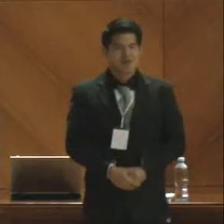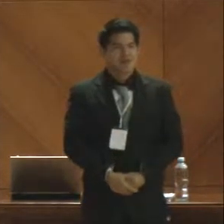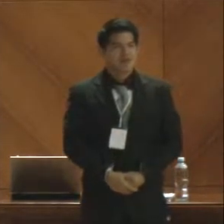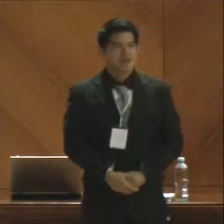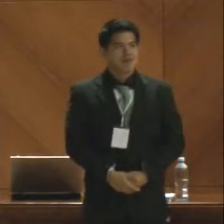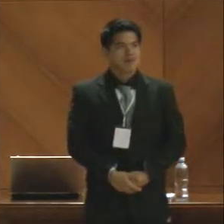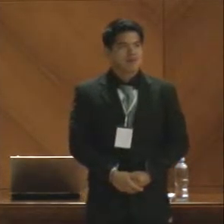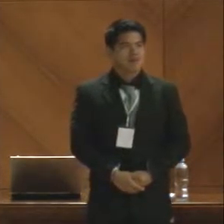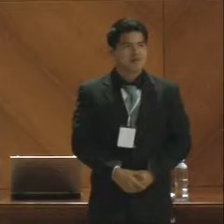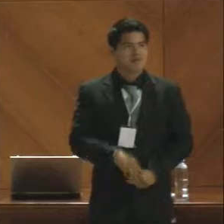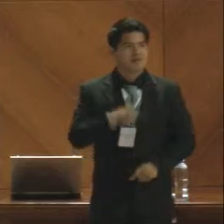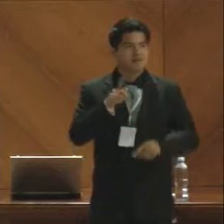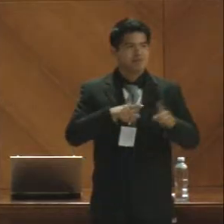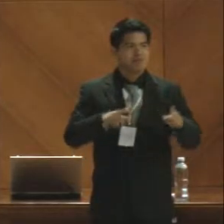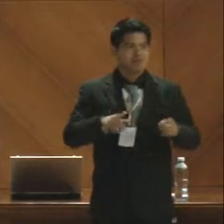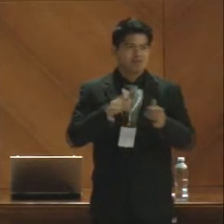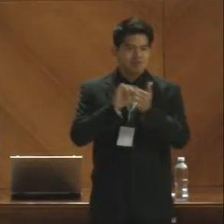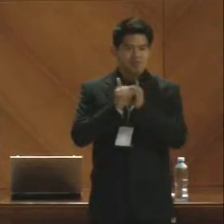¿Quién de aquí es usuario de WhatsApp?